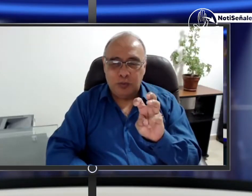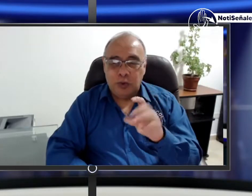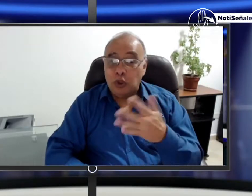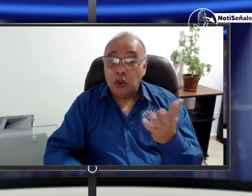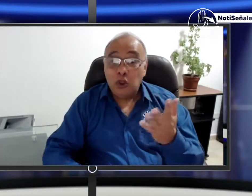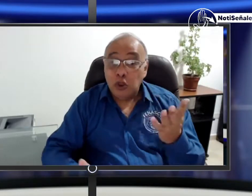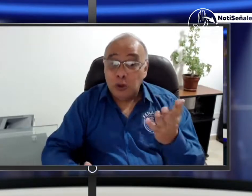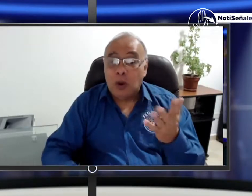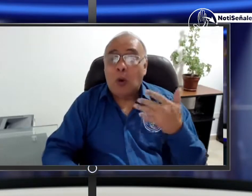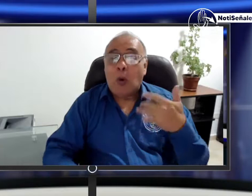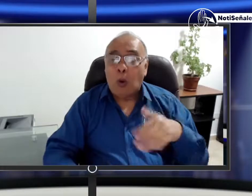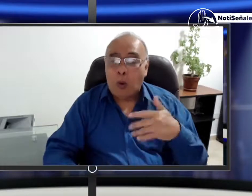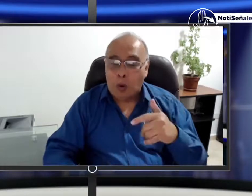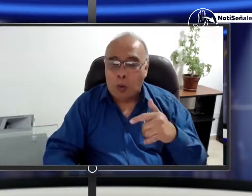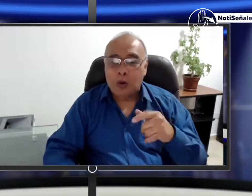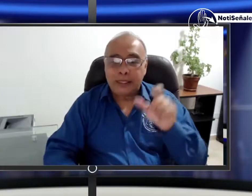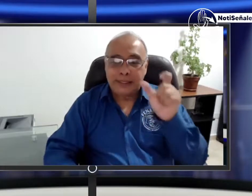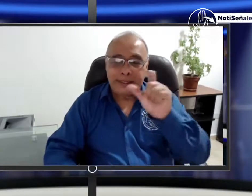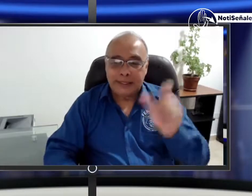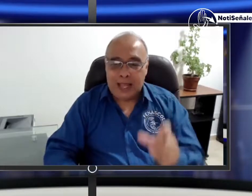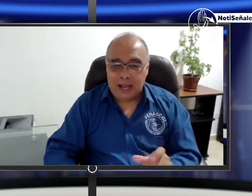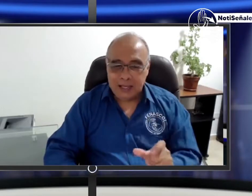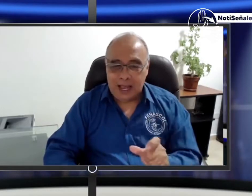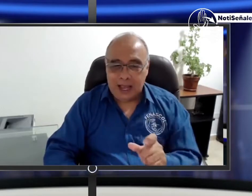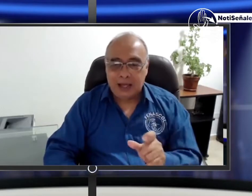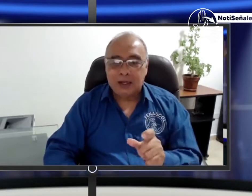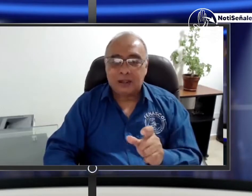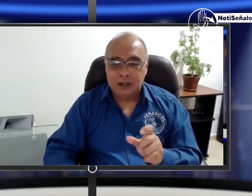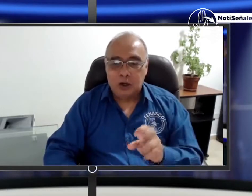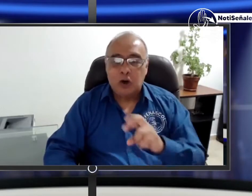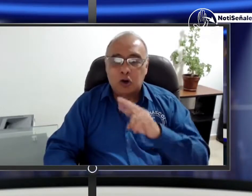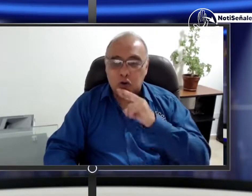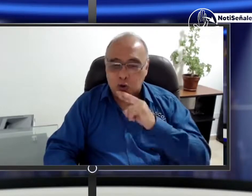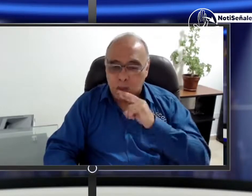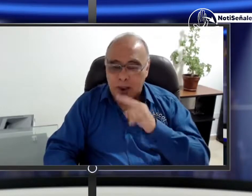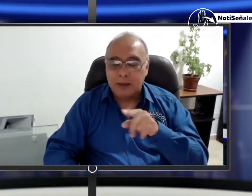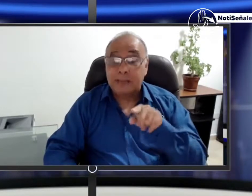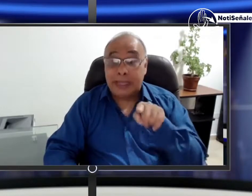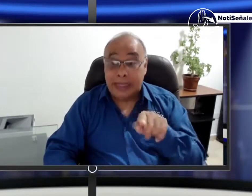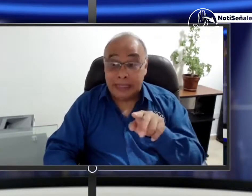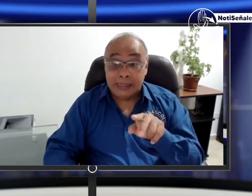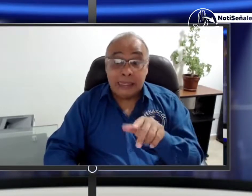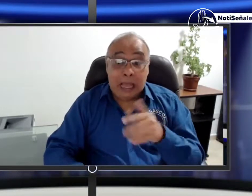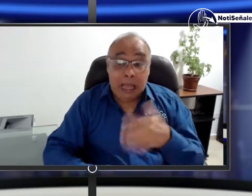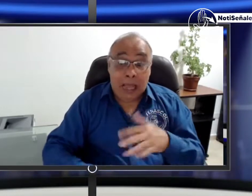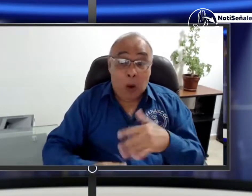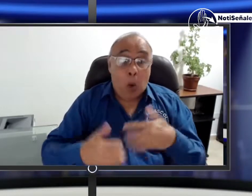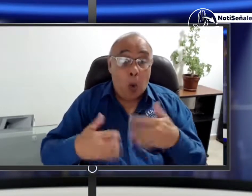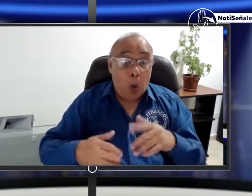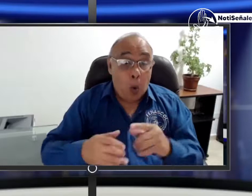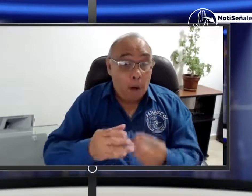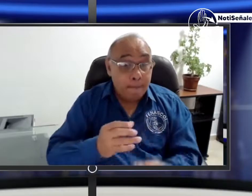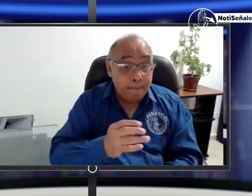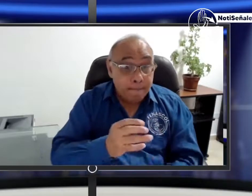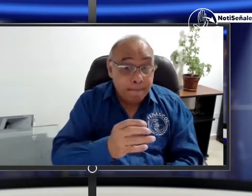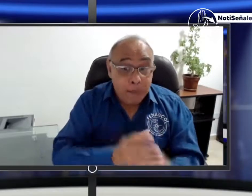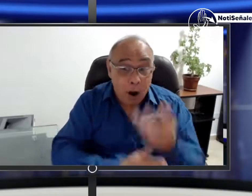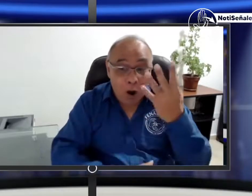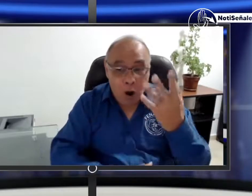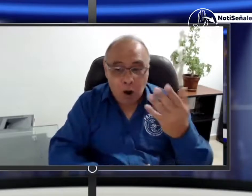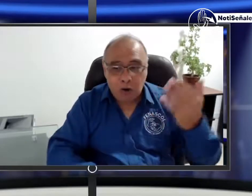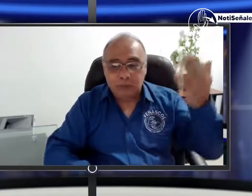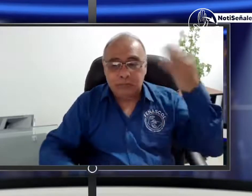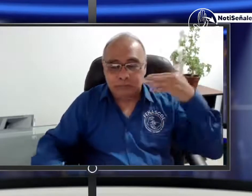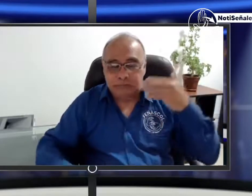1958 si ellos realizaron en italia precisamente en roma'